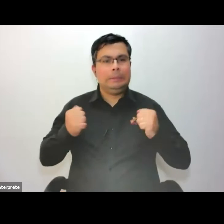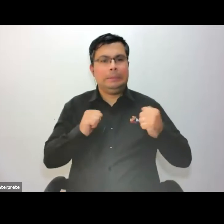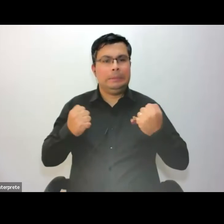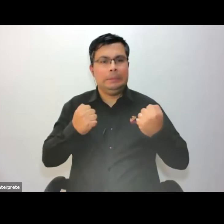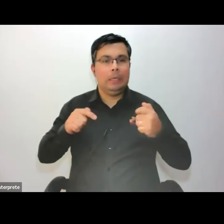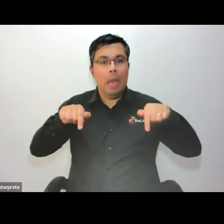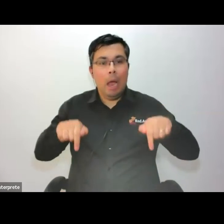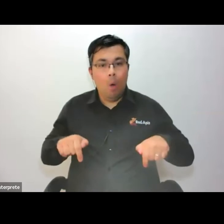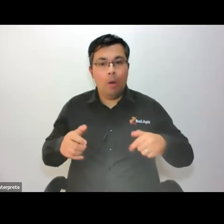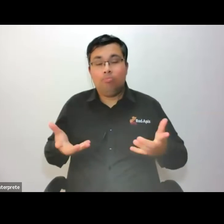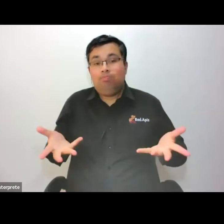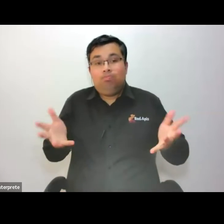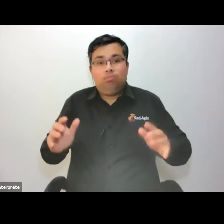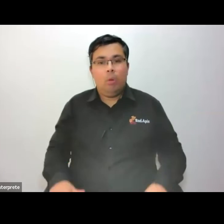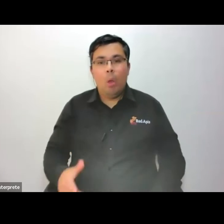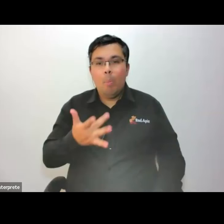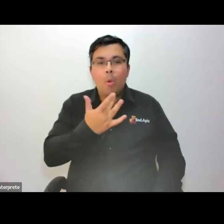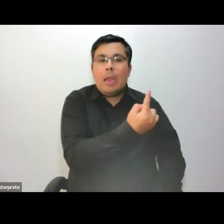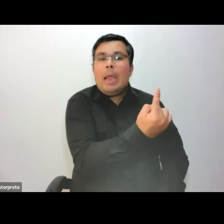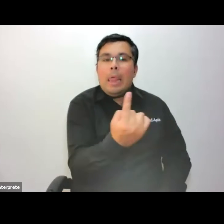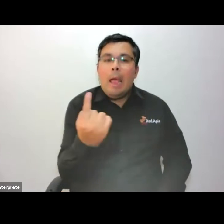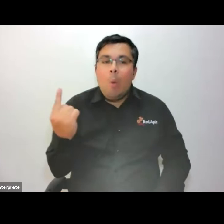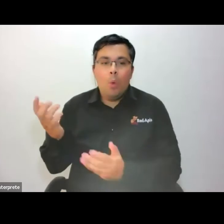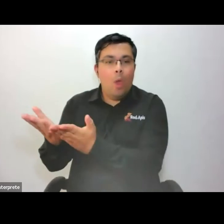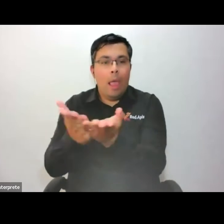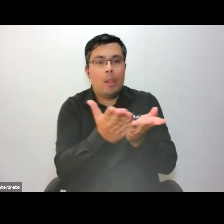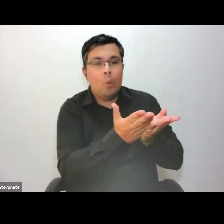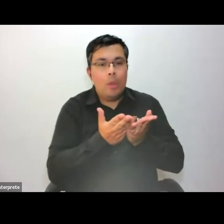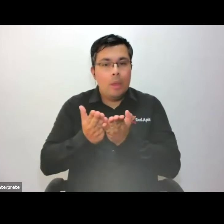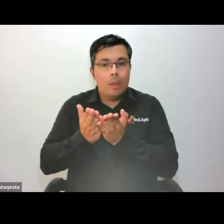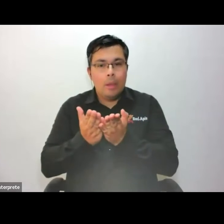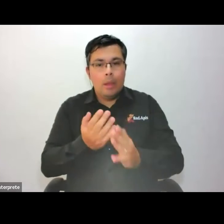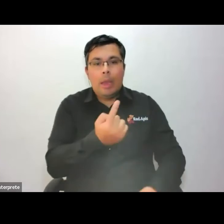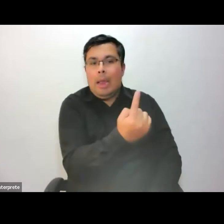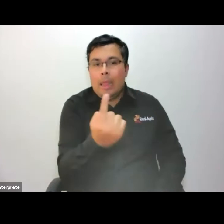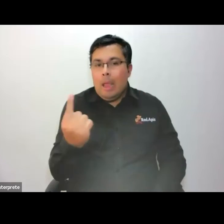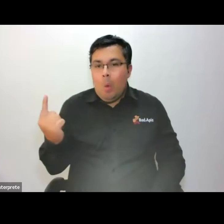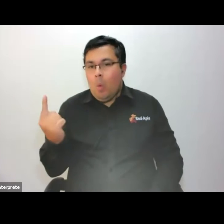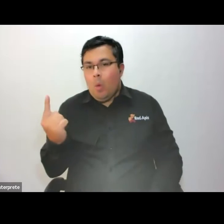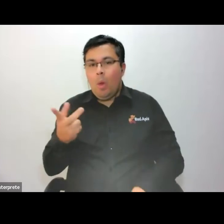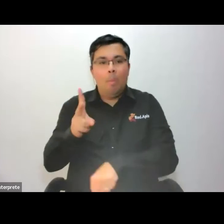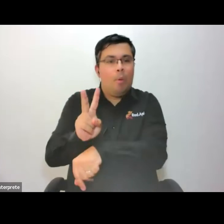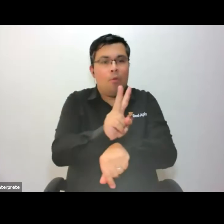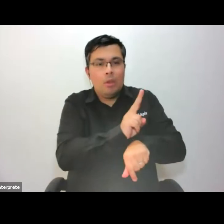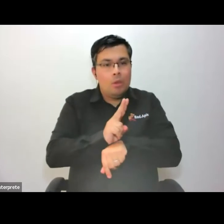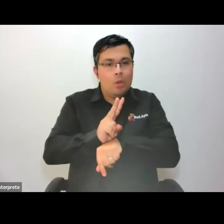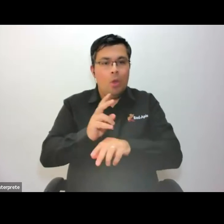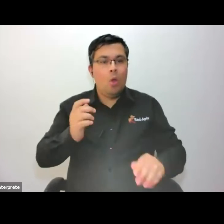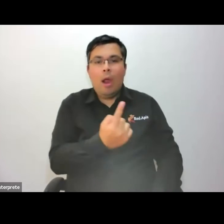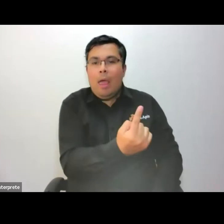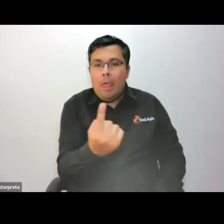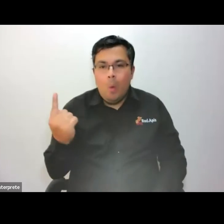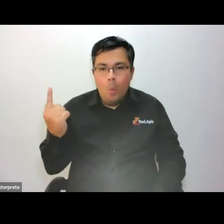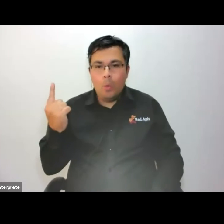tienen, porque cada estudiante, cada párvulo y cada universitario necesita apoyo según